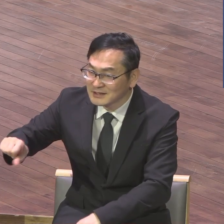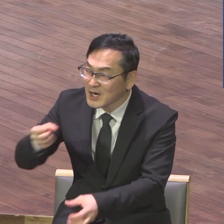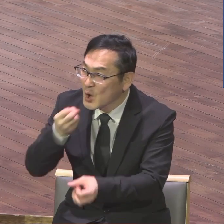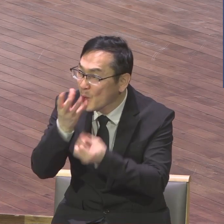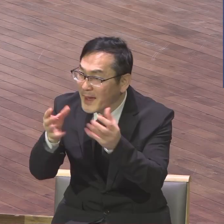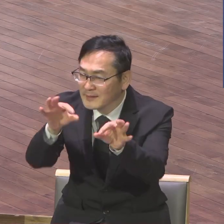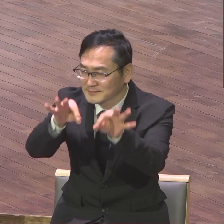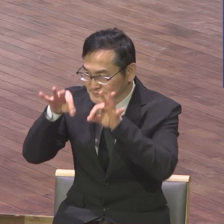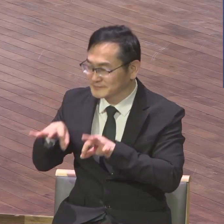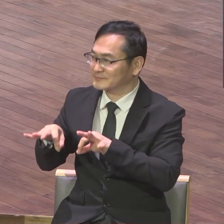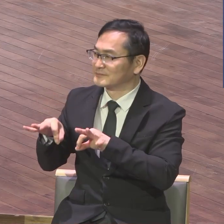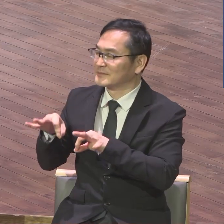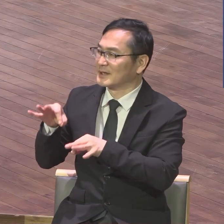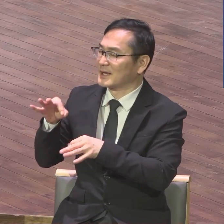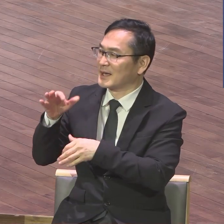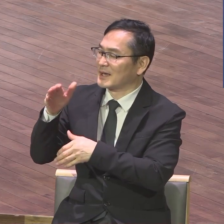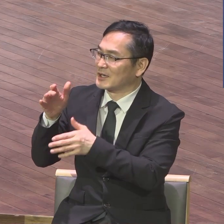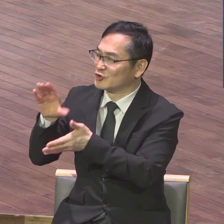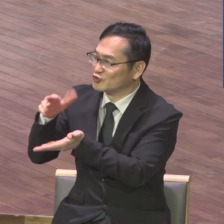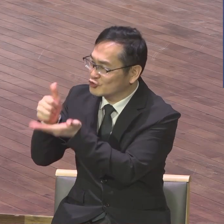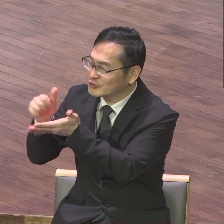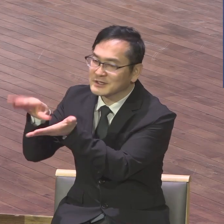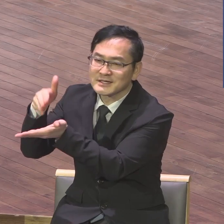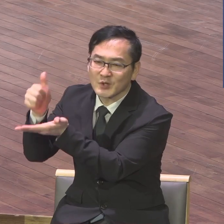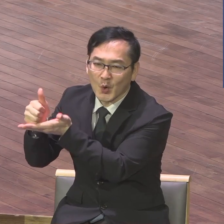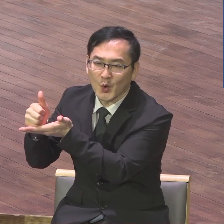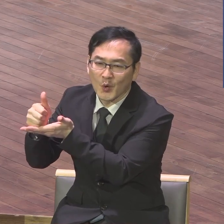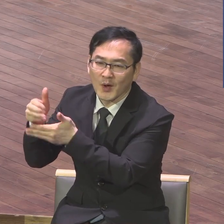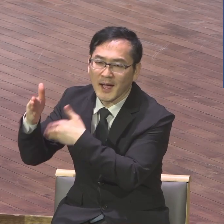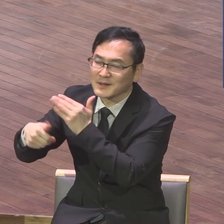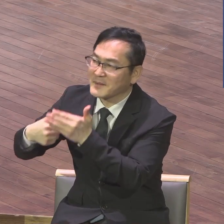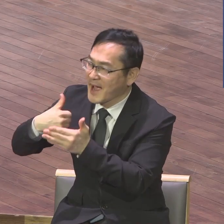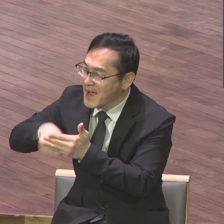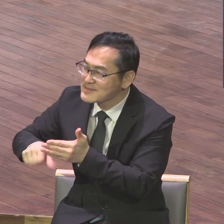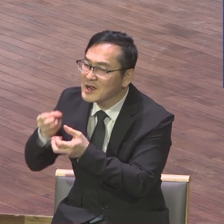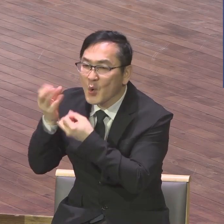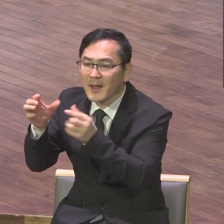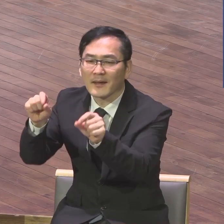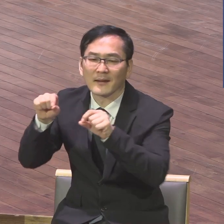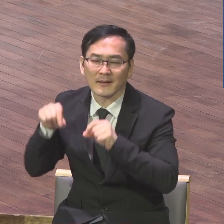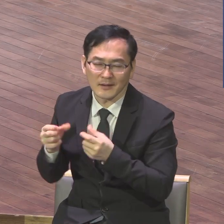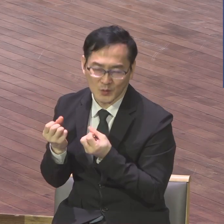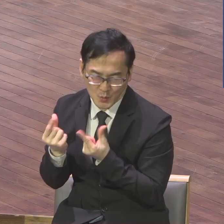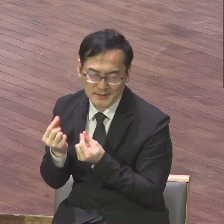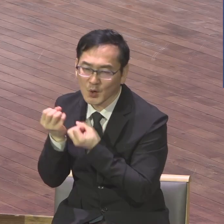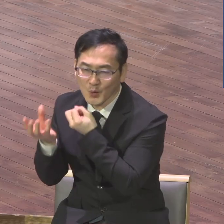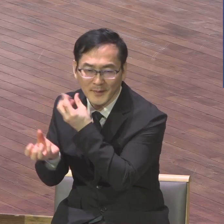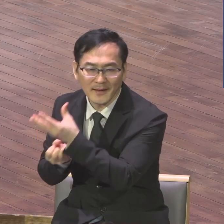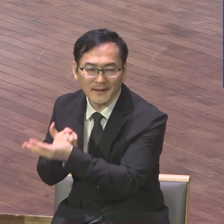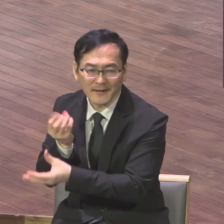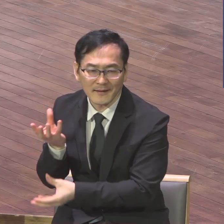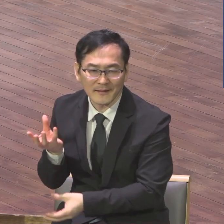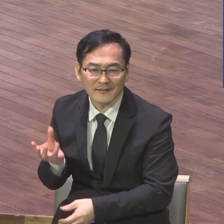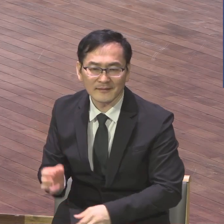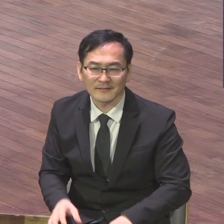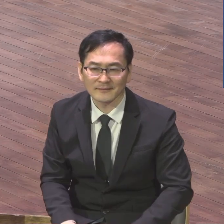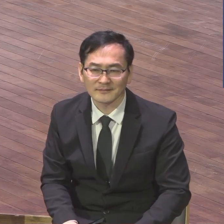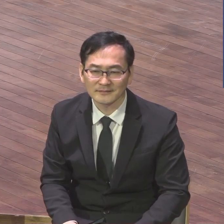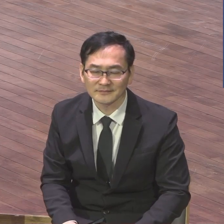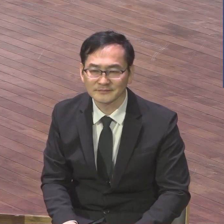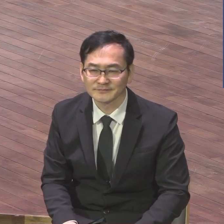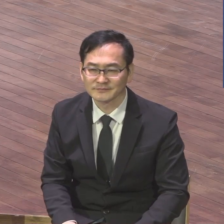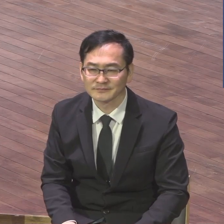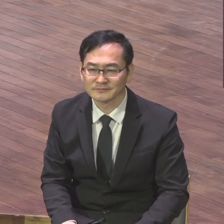줄 믿나이다. 말하다는 이성적인 지식에서 벗어나서 참된 믿음의 고백을 하기